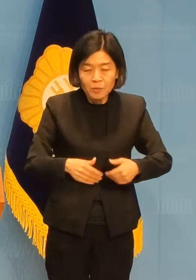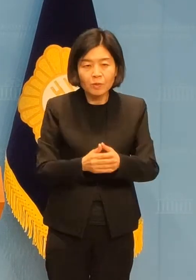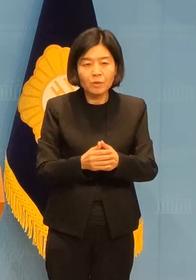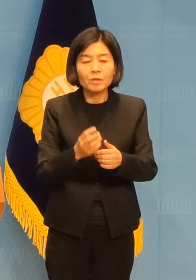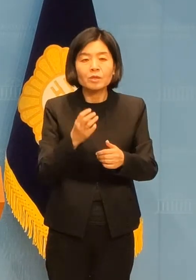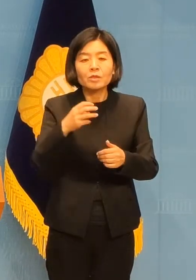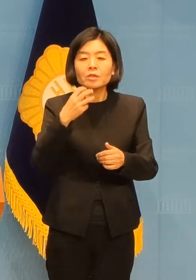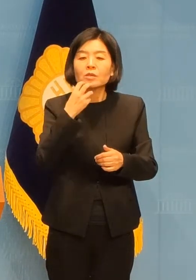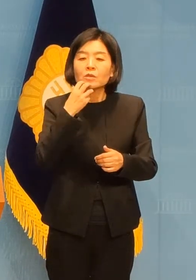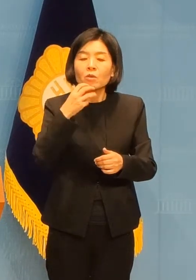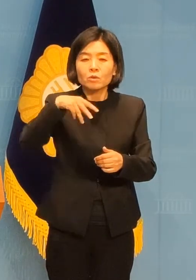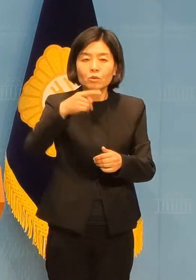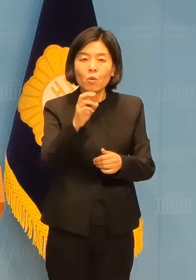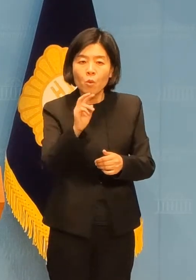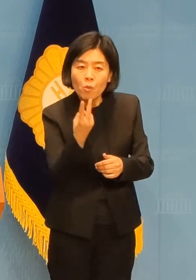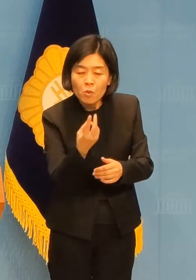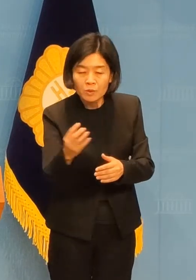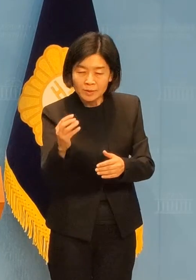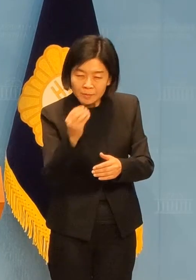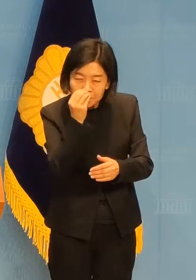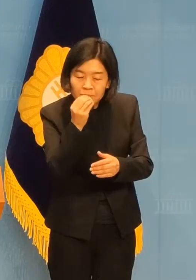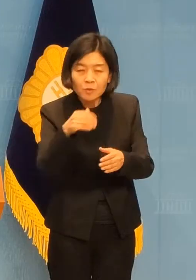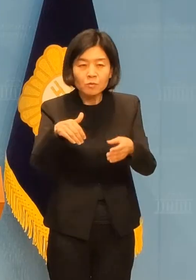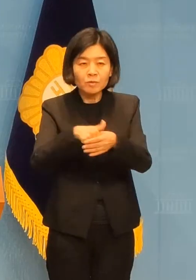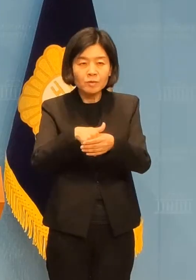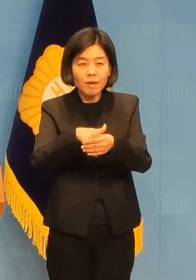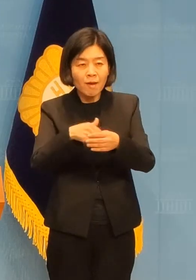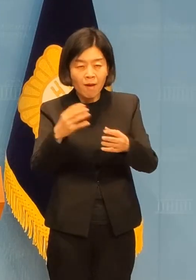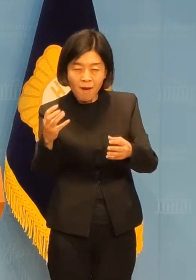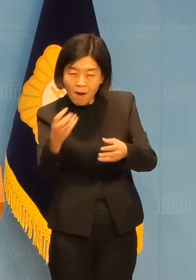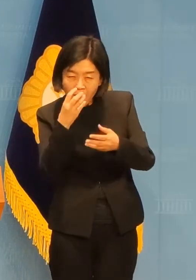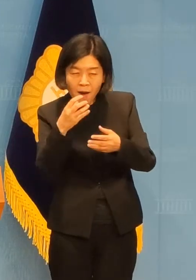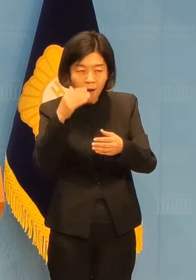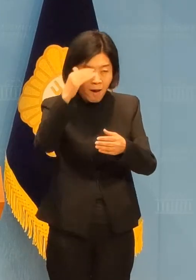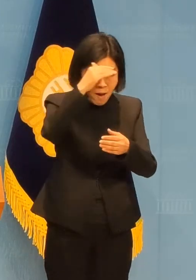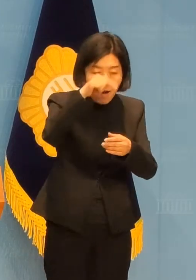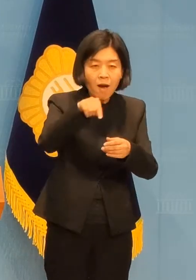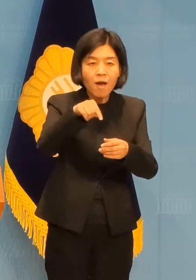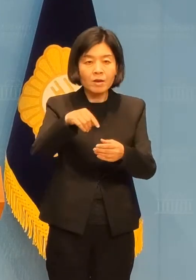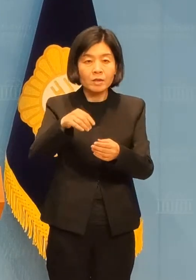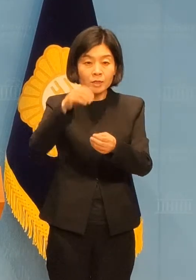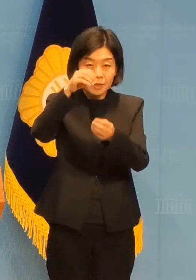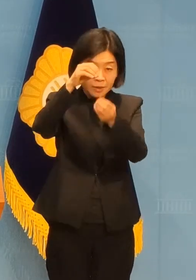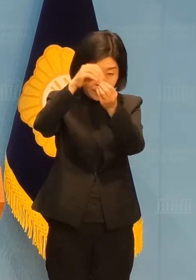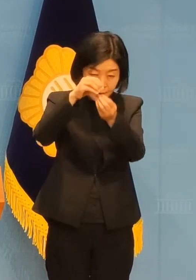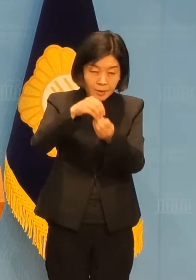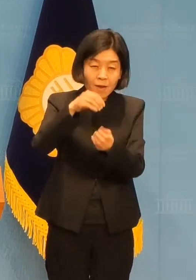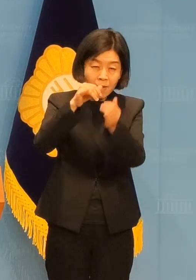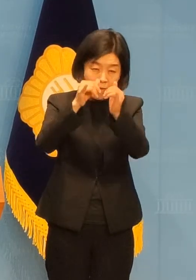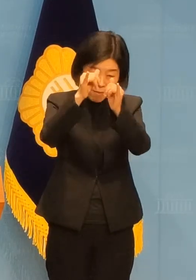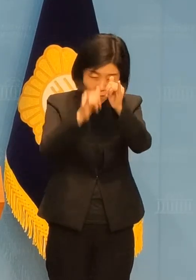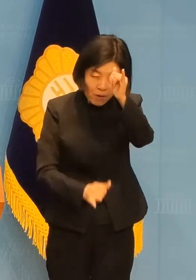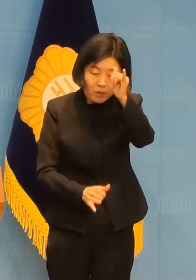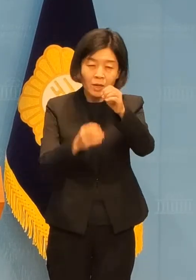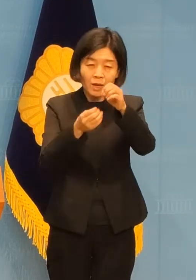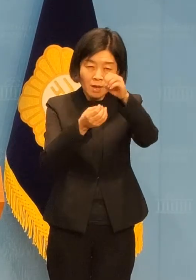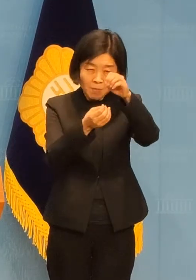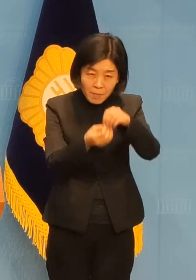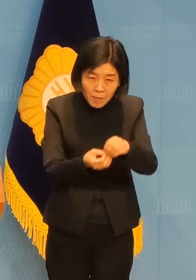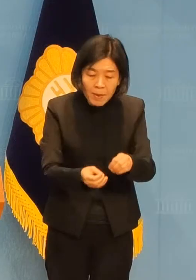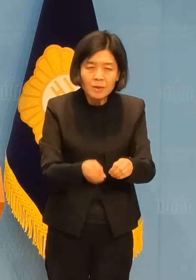종묘의 신성성과 문화경관, 수백 년간 간직해온 진정성을 멋대로 개발 이익과 바꾸지